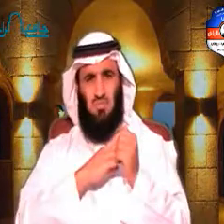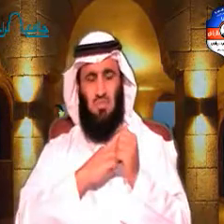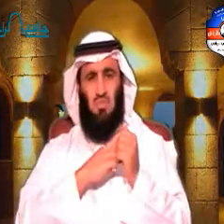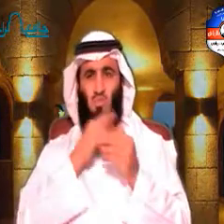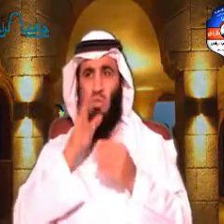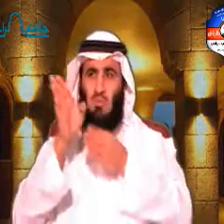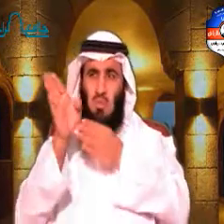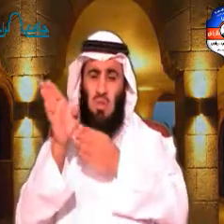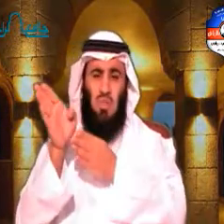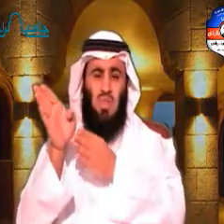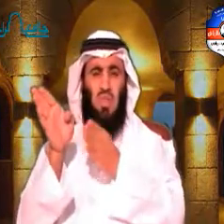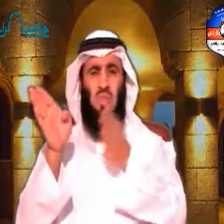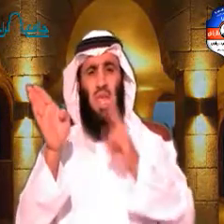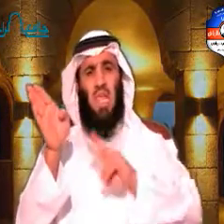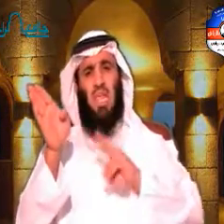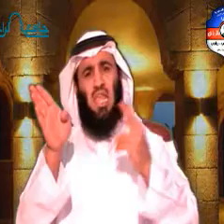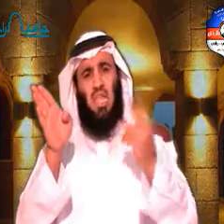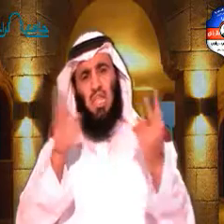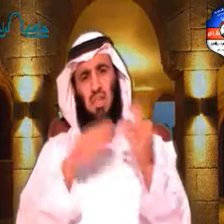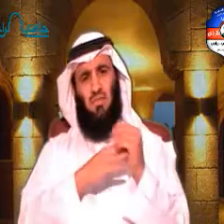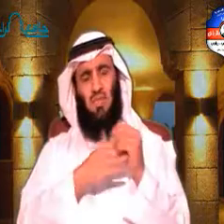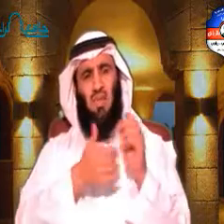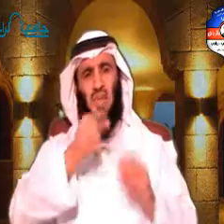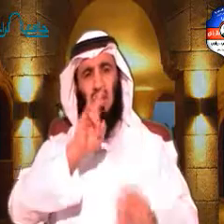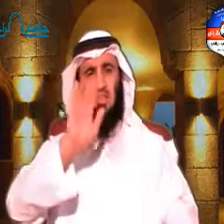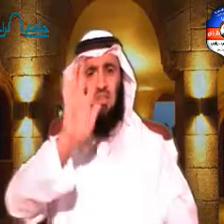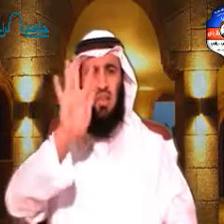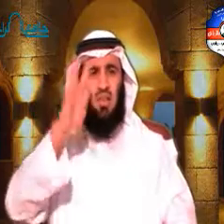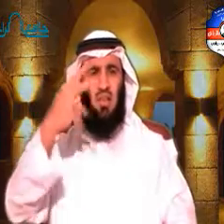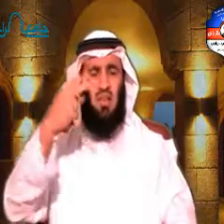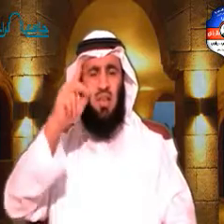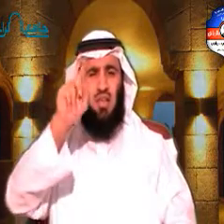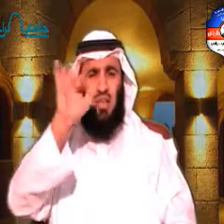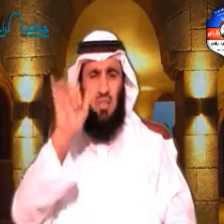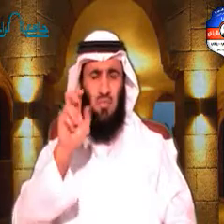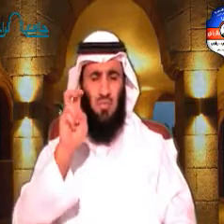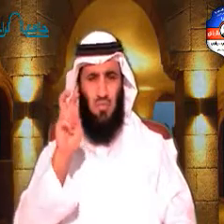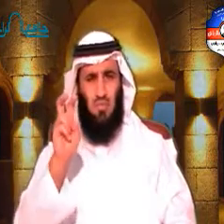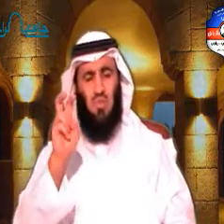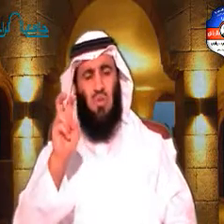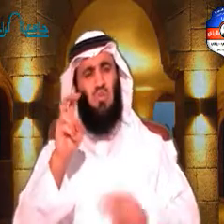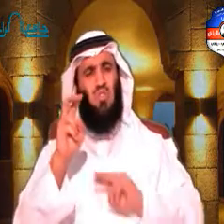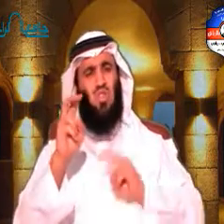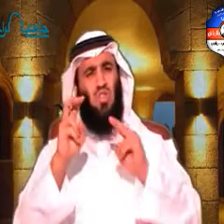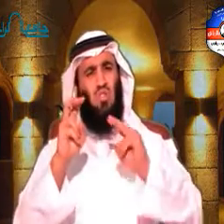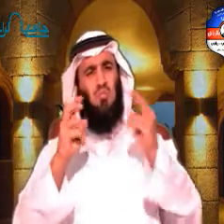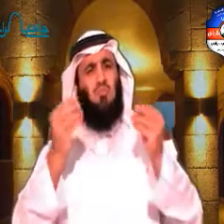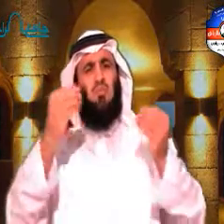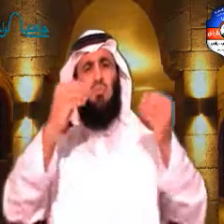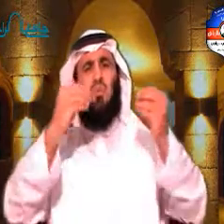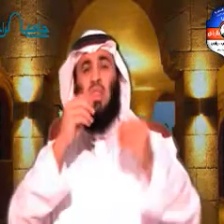الصفات وغيرها من المغيبات، والمرجئة المعطلين للعمل، حتى